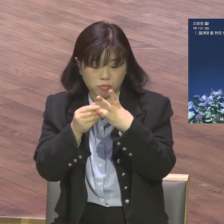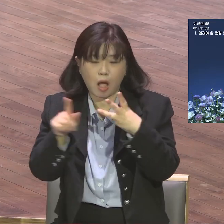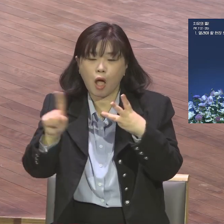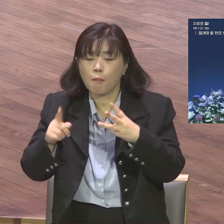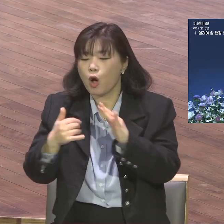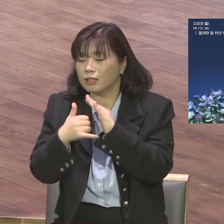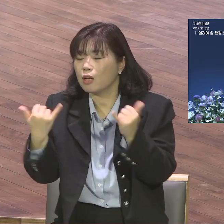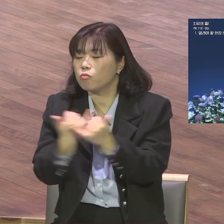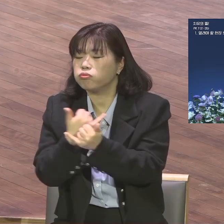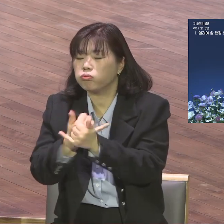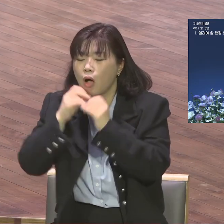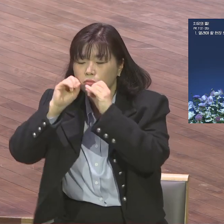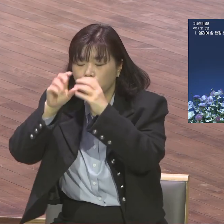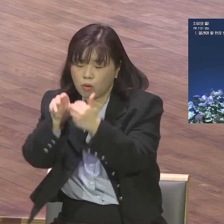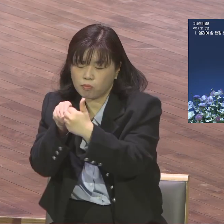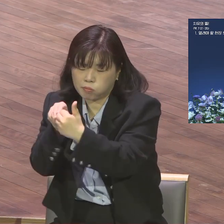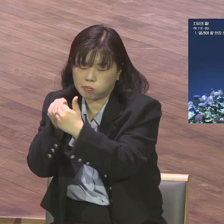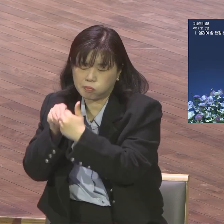권육전도운동,